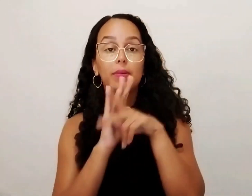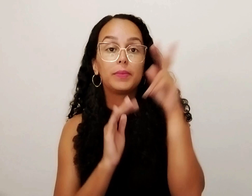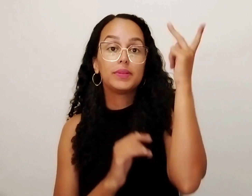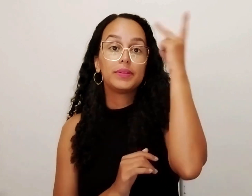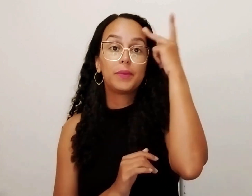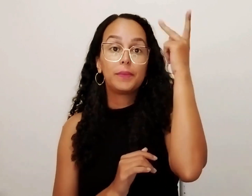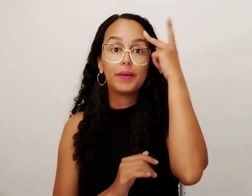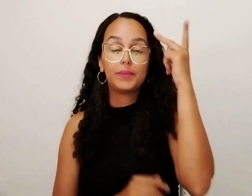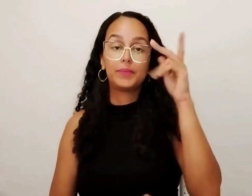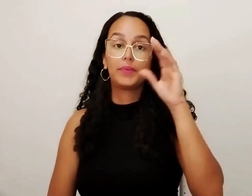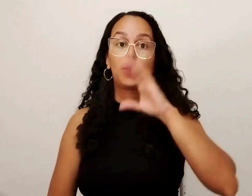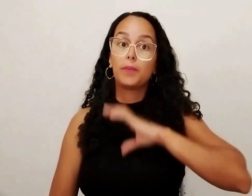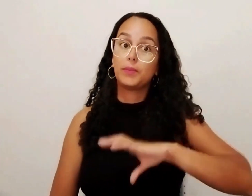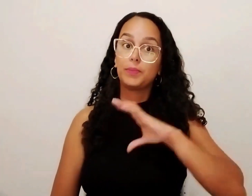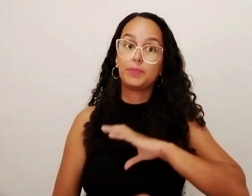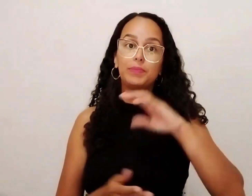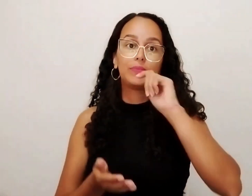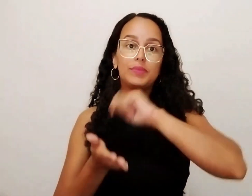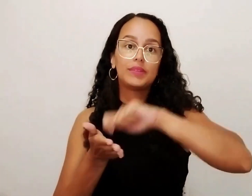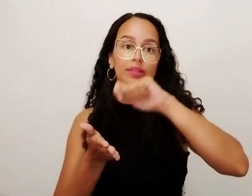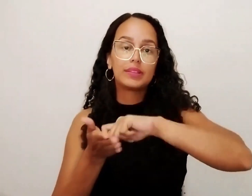A velha ceiu-se.